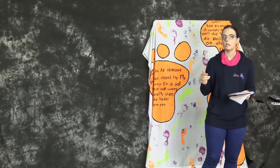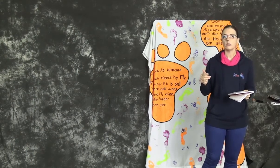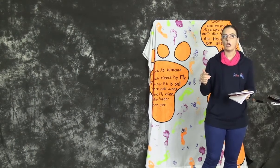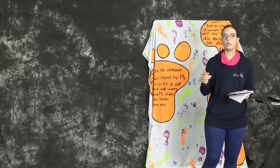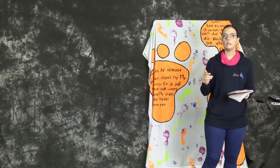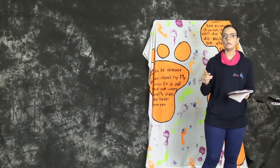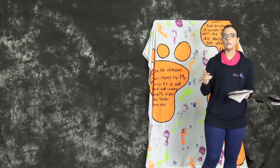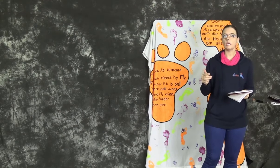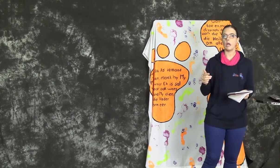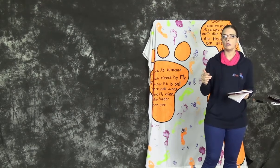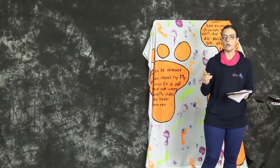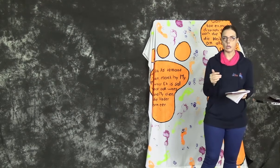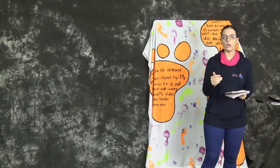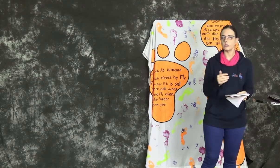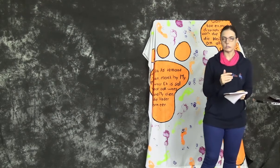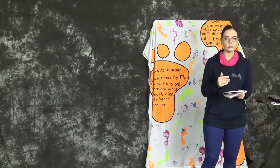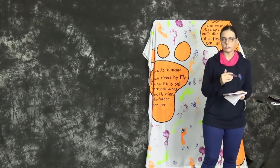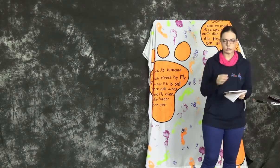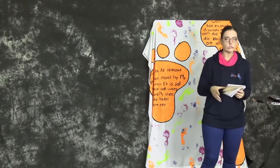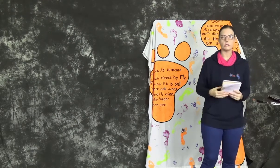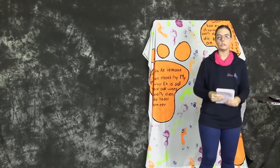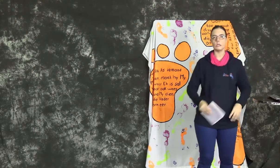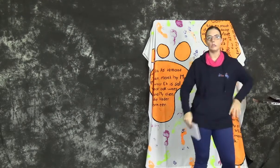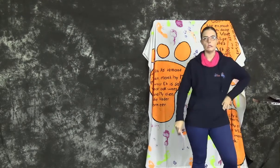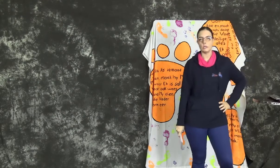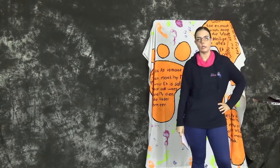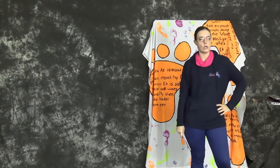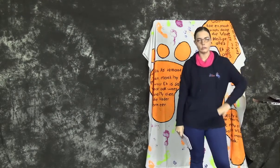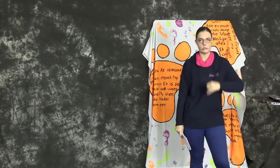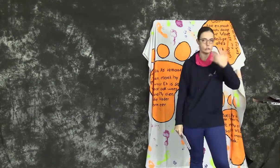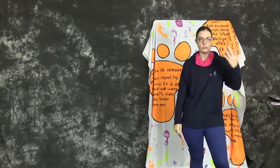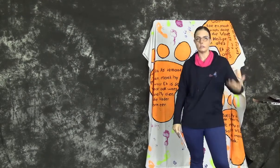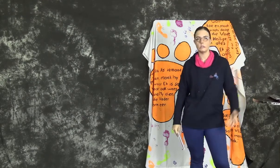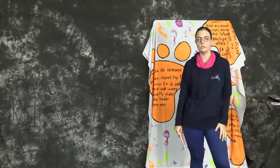Ja. Ek het die daardeel gekry, maar ok, goed, ons sien julle later. Tot ziens.